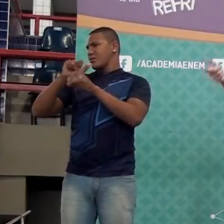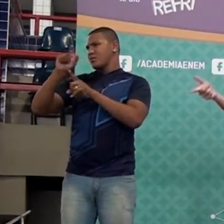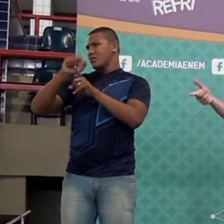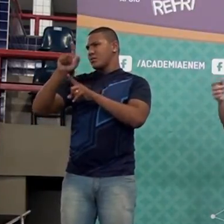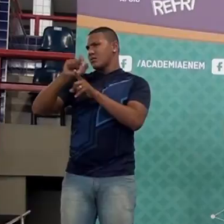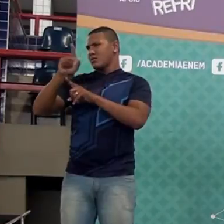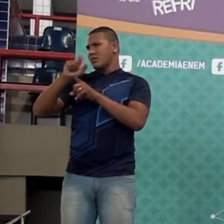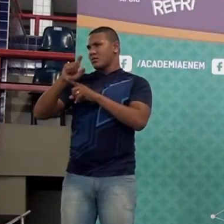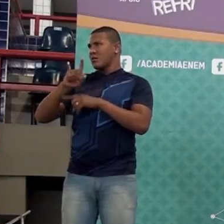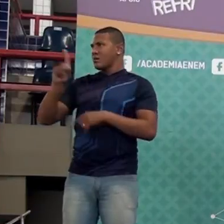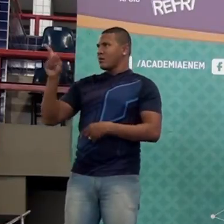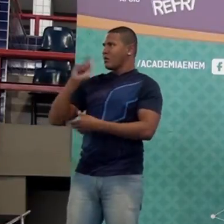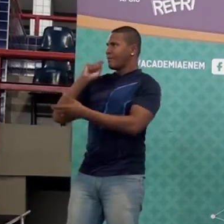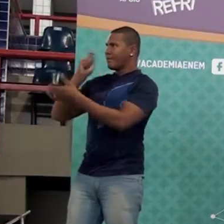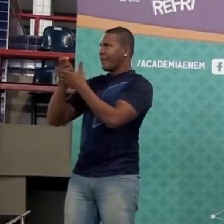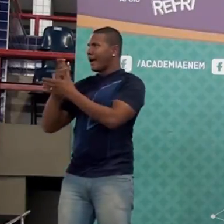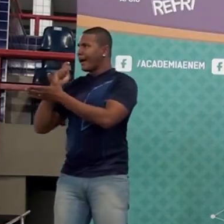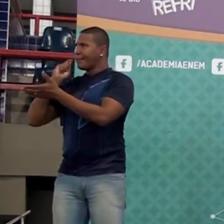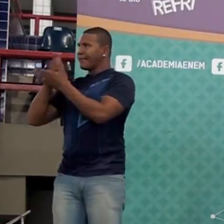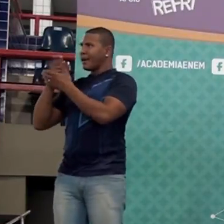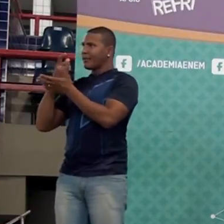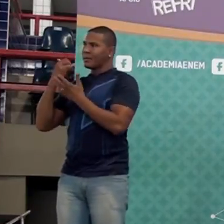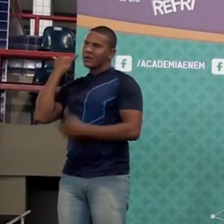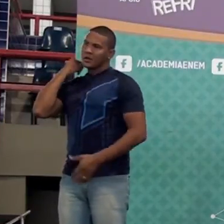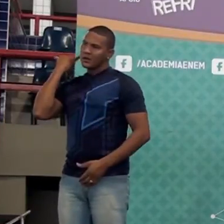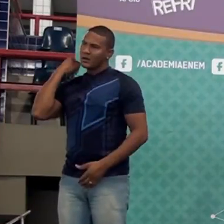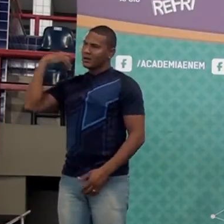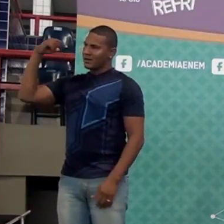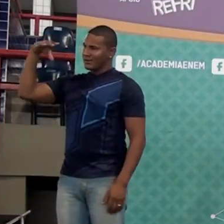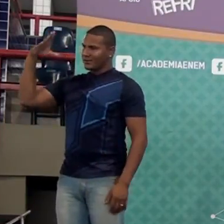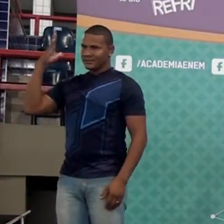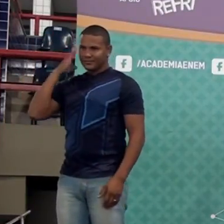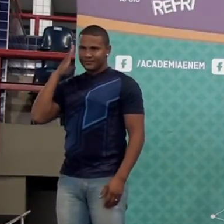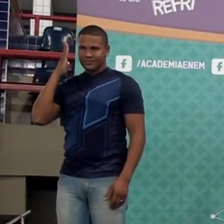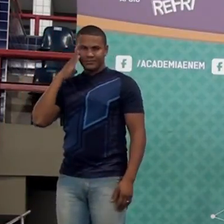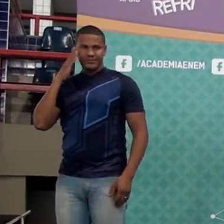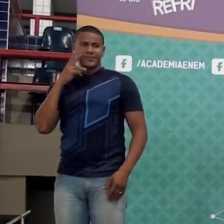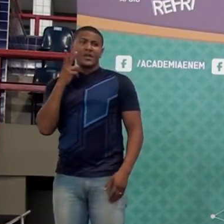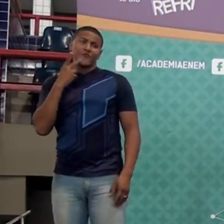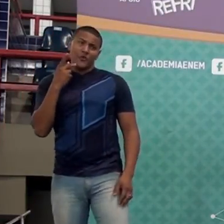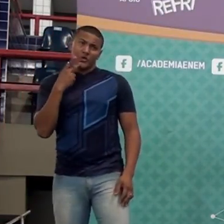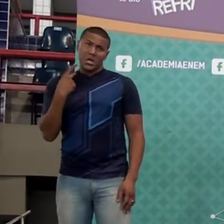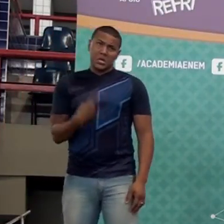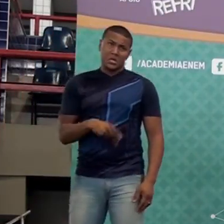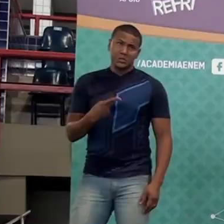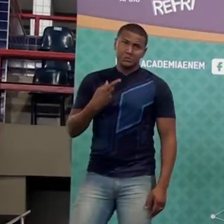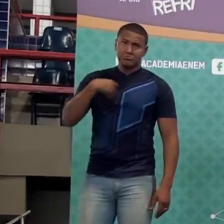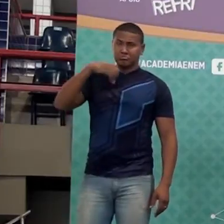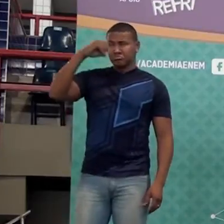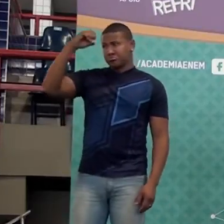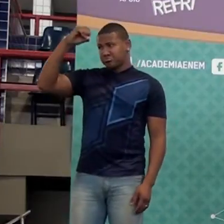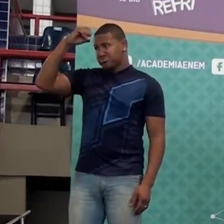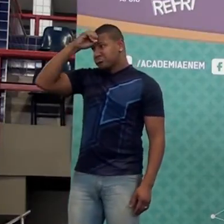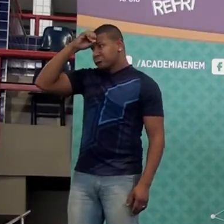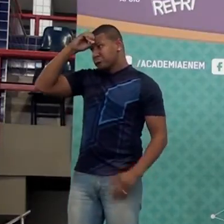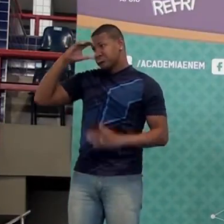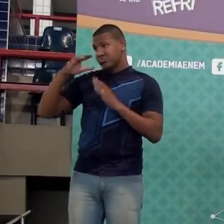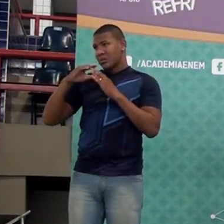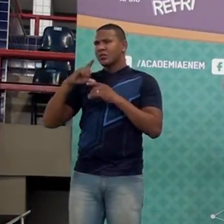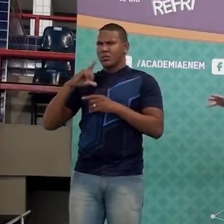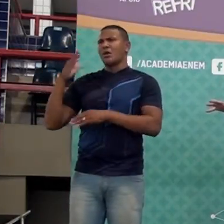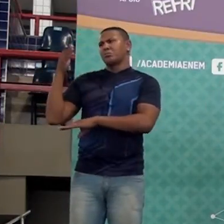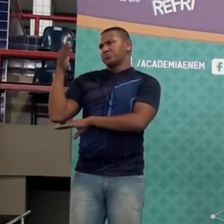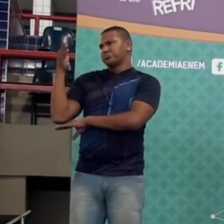ele pagar para a companhia de energia elétrica da cidade. Em Fortaleza, eu realmente ainda não sei em residência. Existem